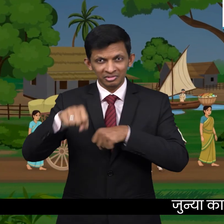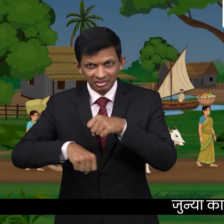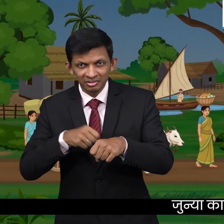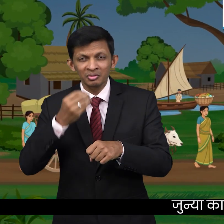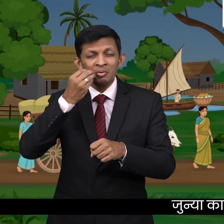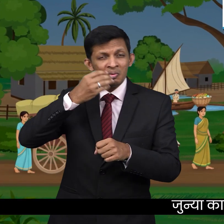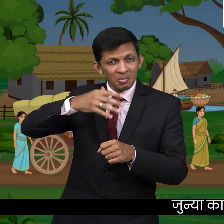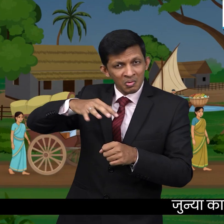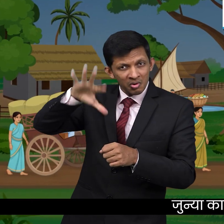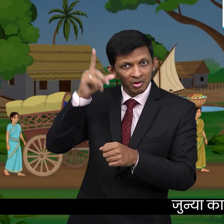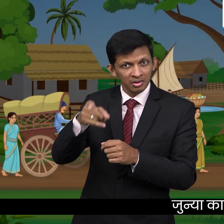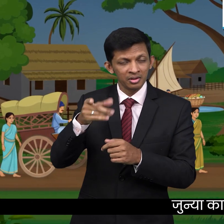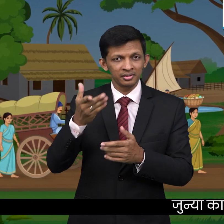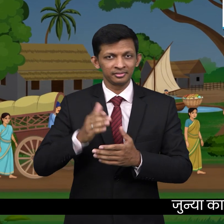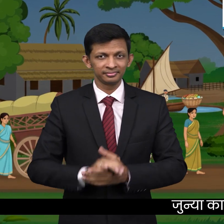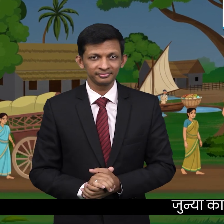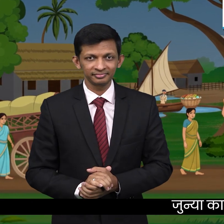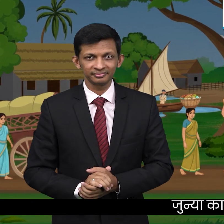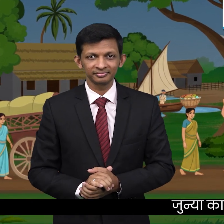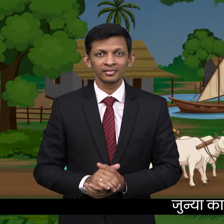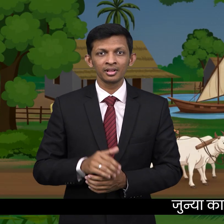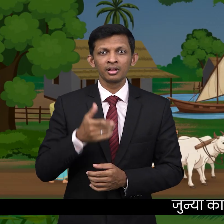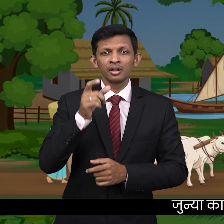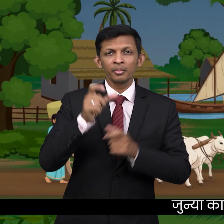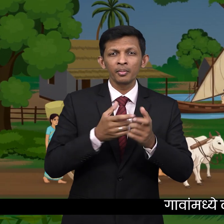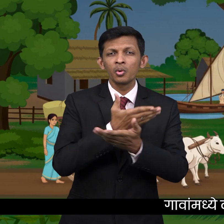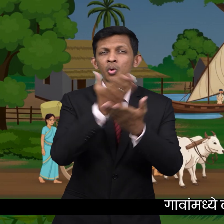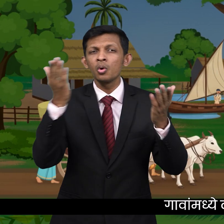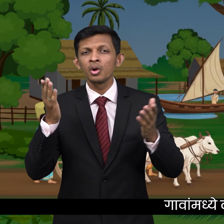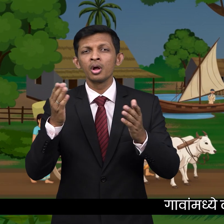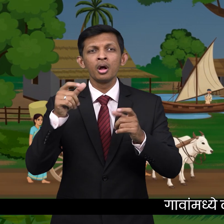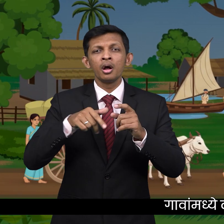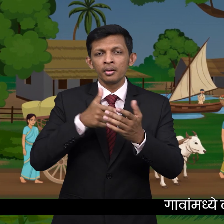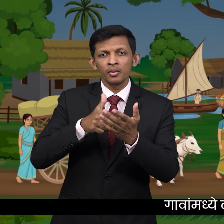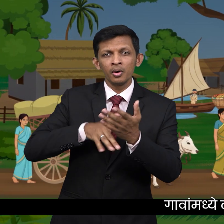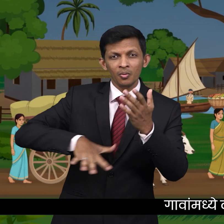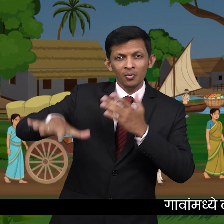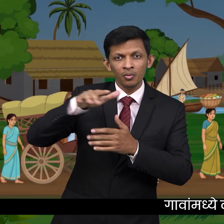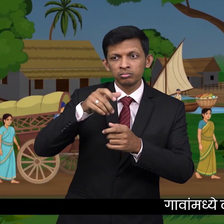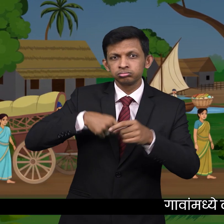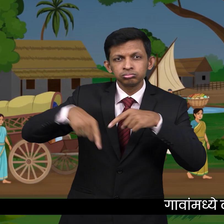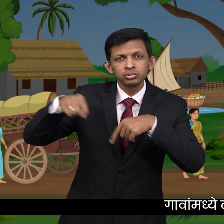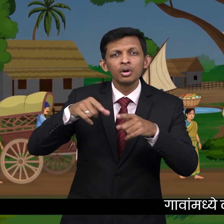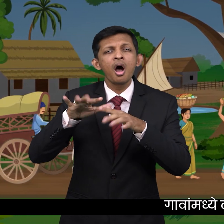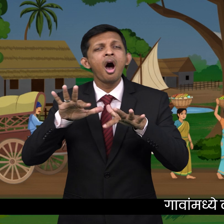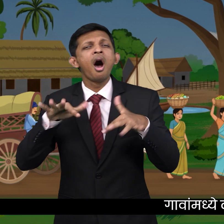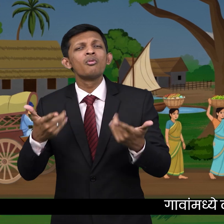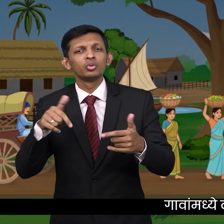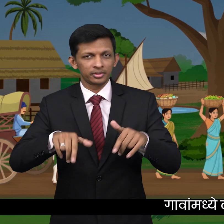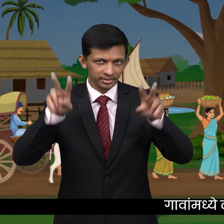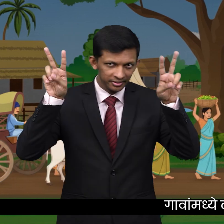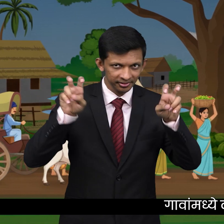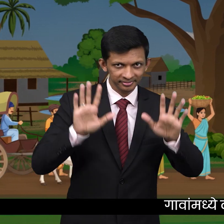जुन्या काळात वाहतुकीच्या पद्धती. गावांमध्ये लोक कसे